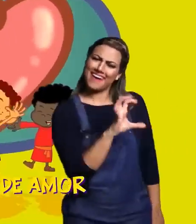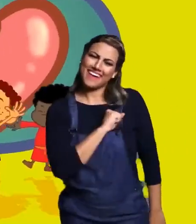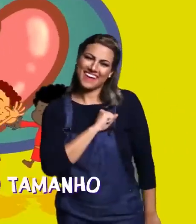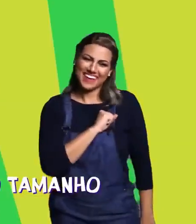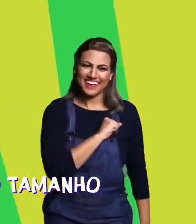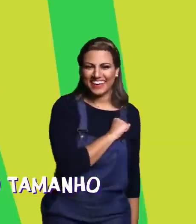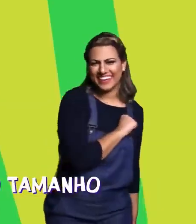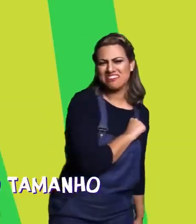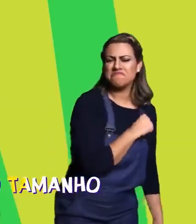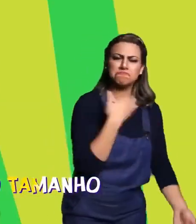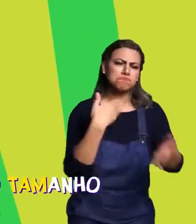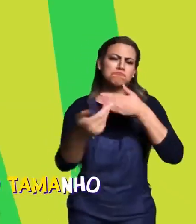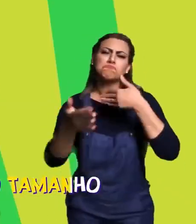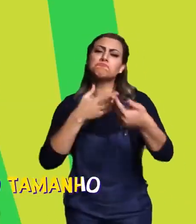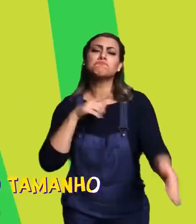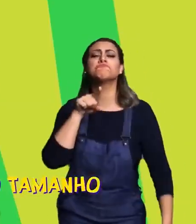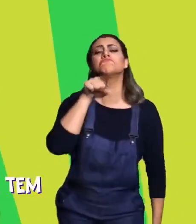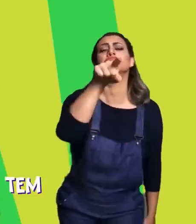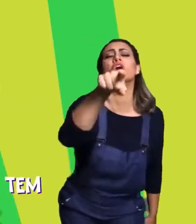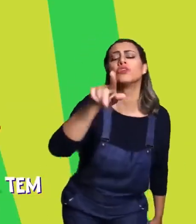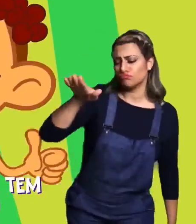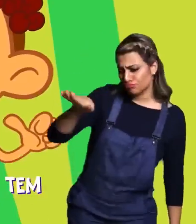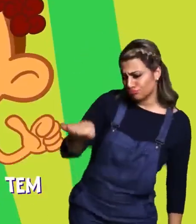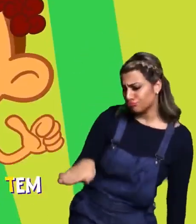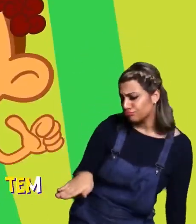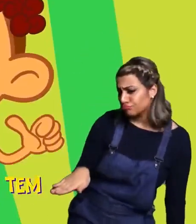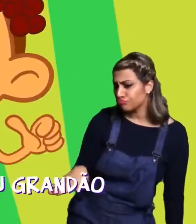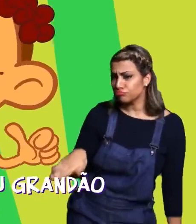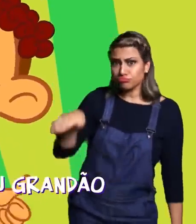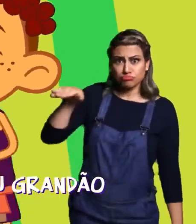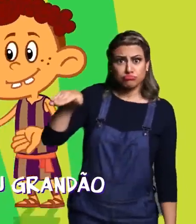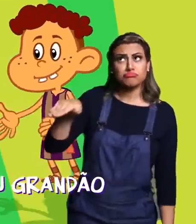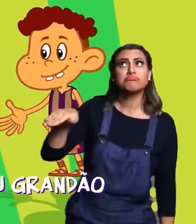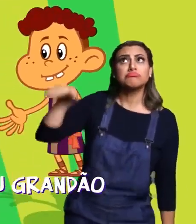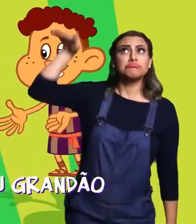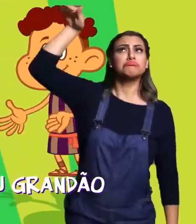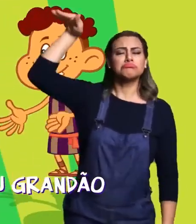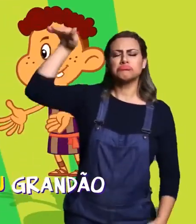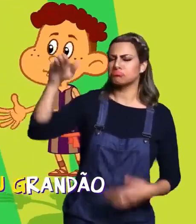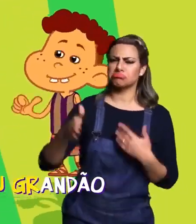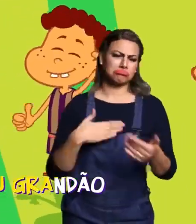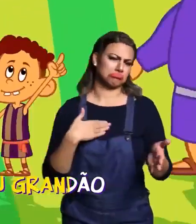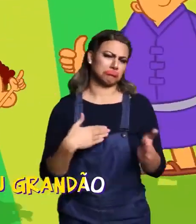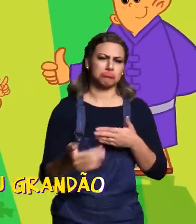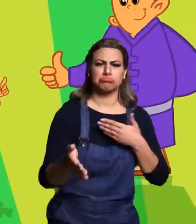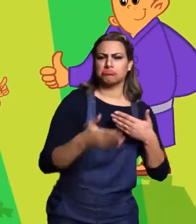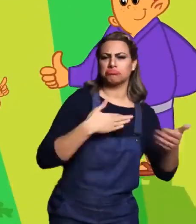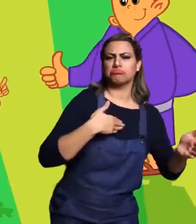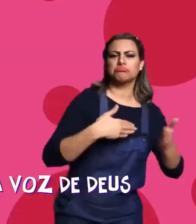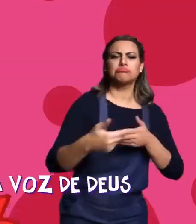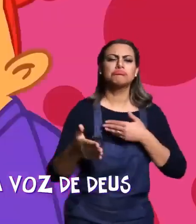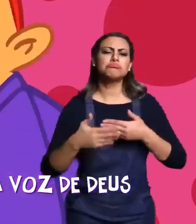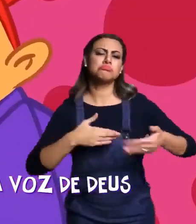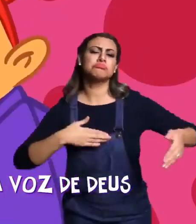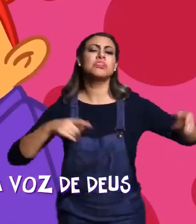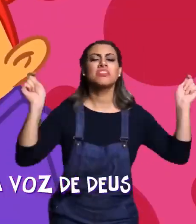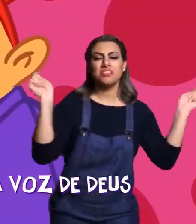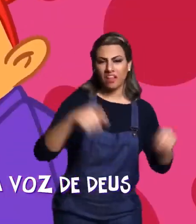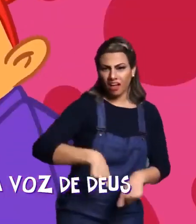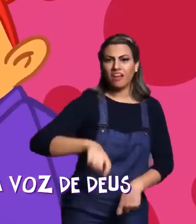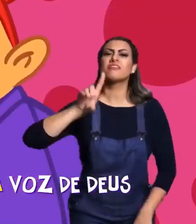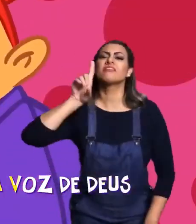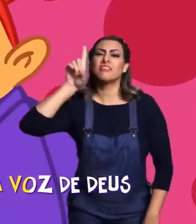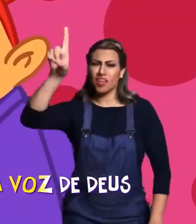amor. Não importa o tamanho que você tem, se é pequeno ou grandão, você